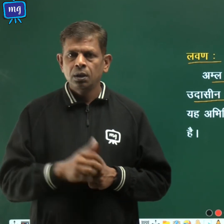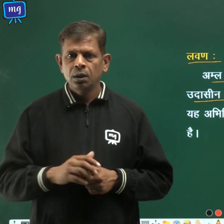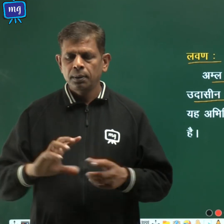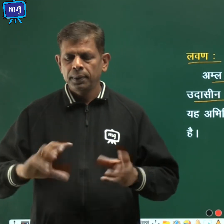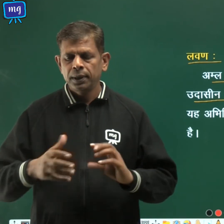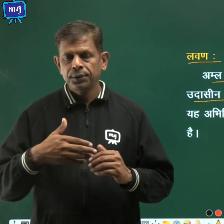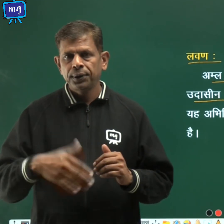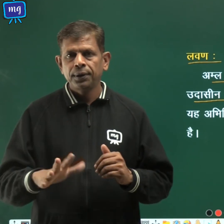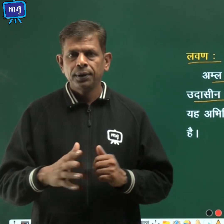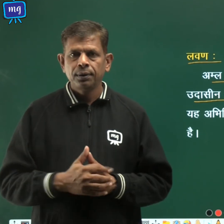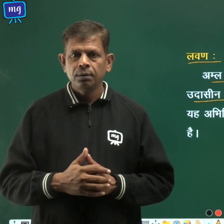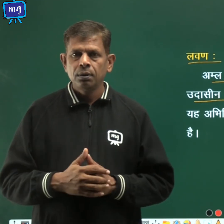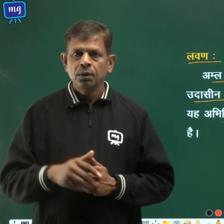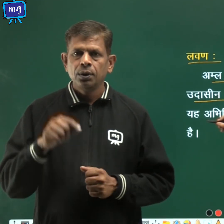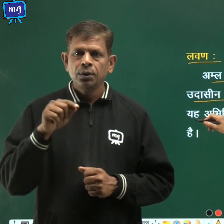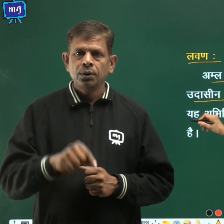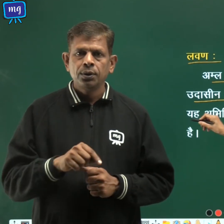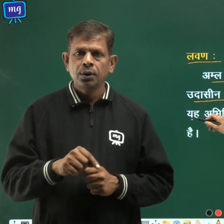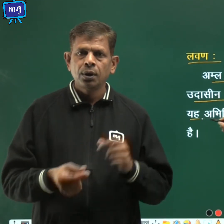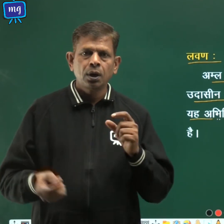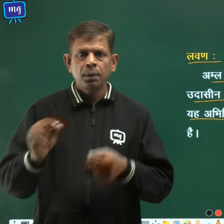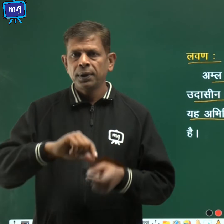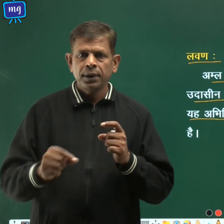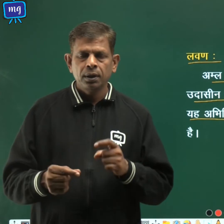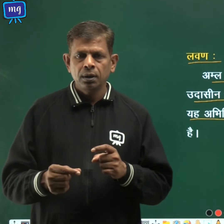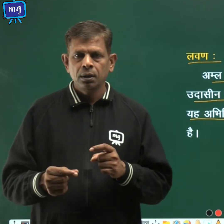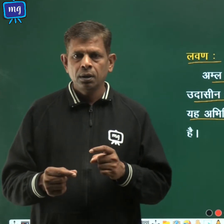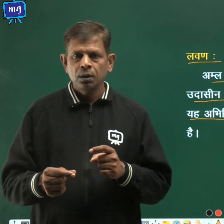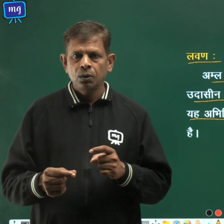बनाते हैं। यह अभिक्रिया